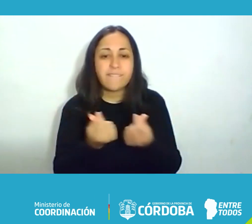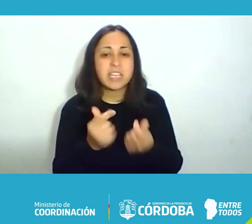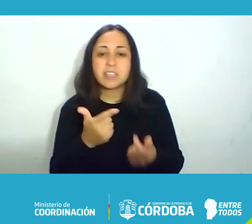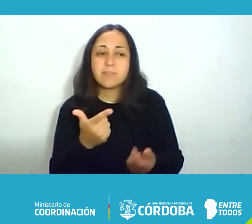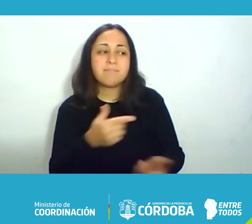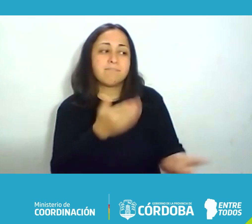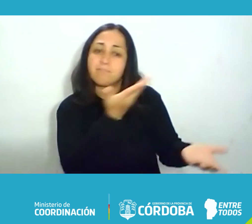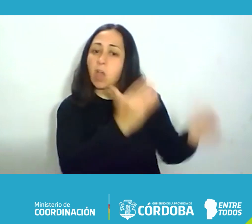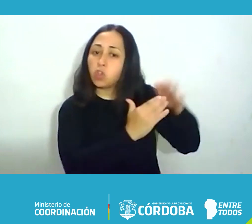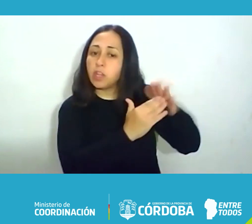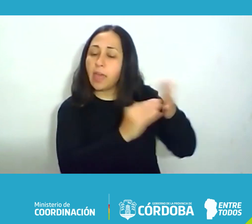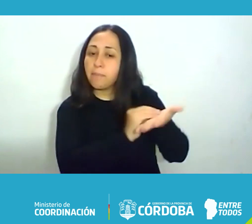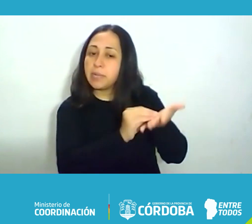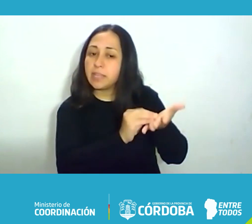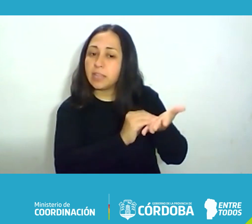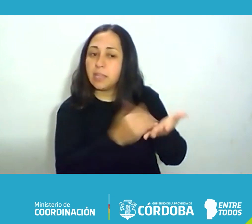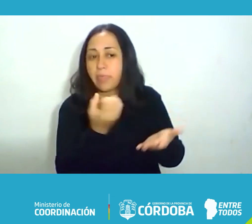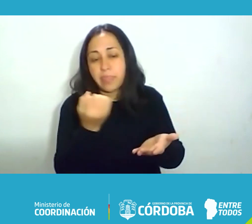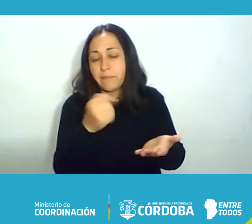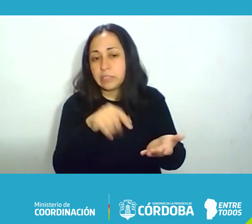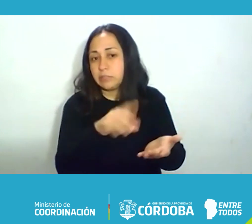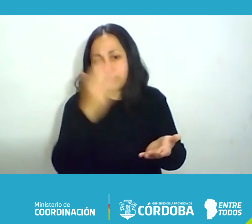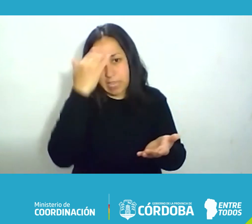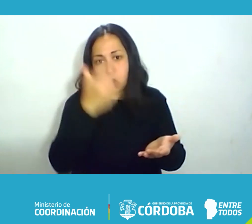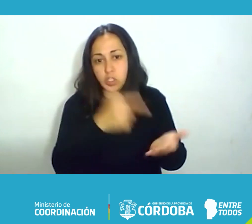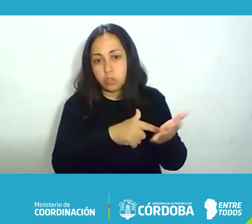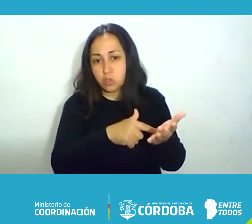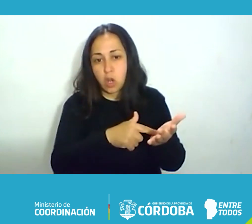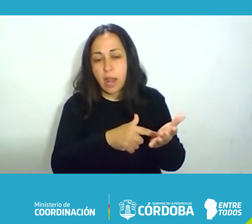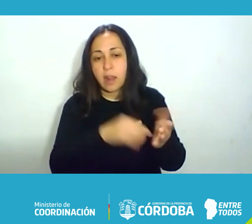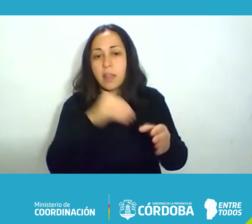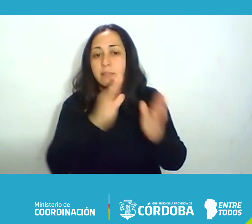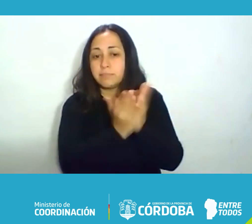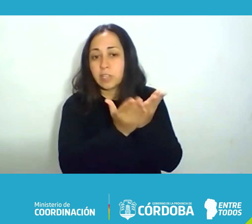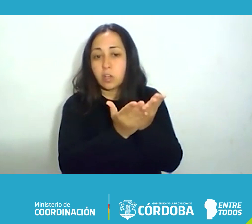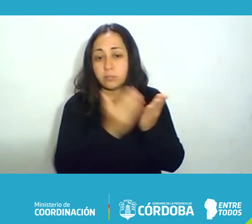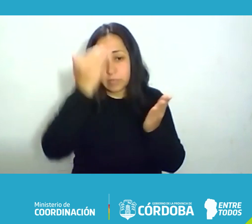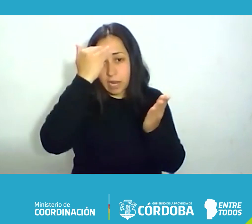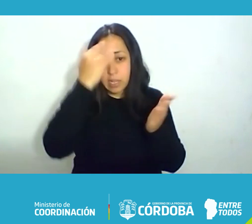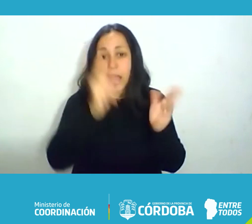las autoridades administrativas y judiciales declararla inconstitucional conforme al artículo 41 y otra legislación manifestada.